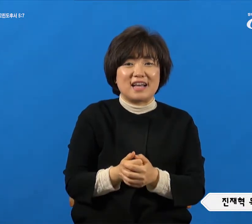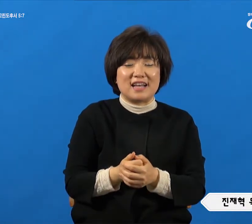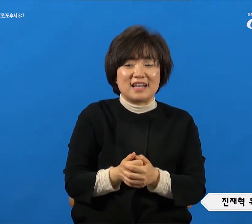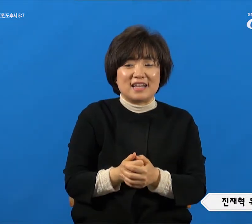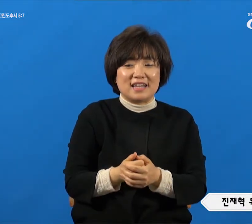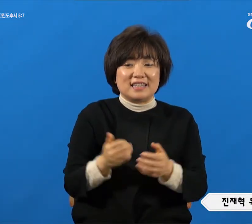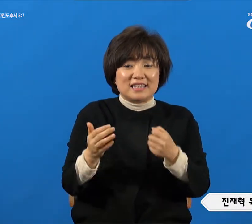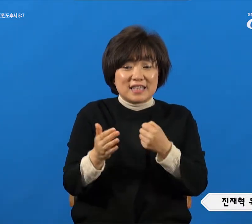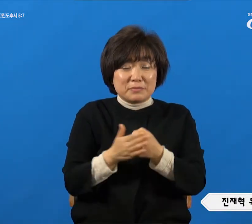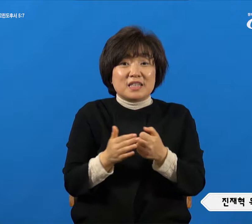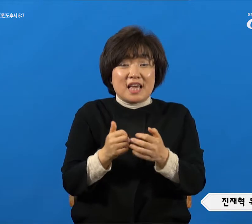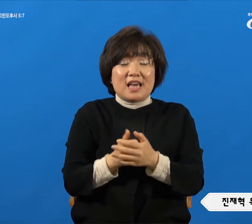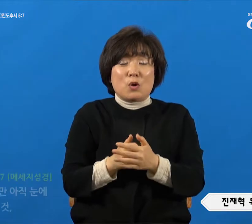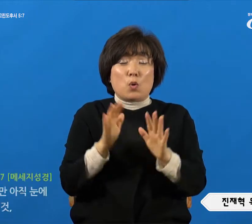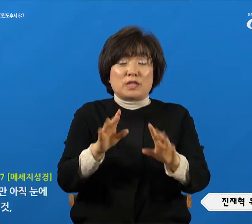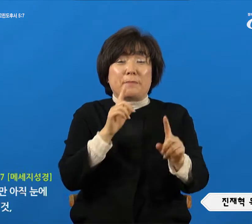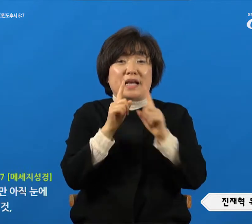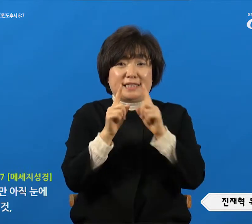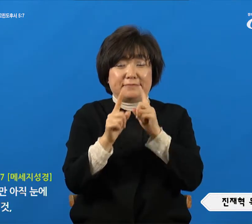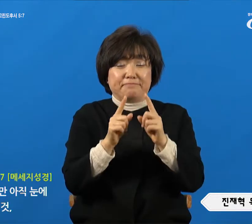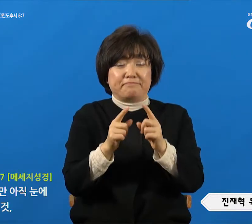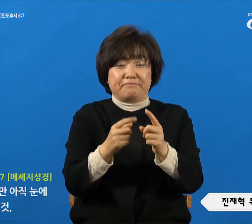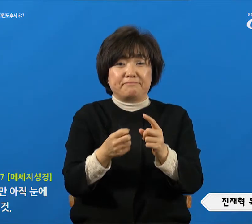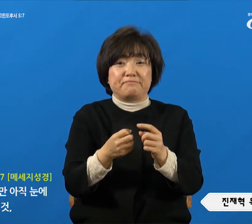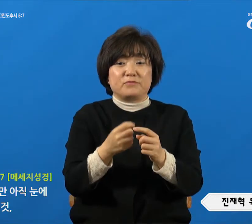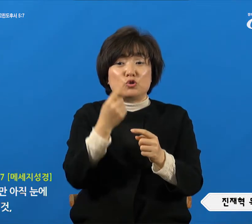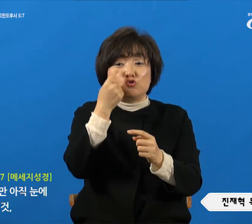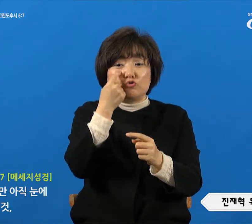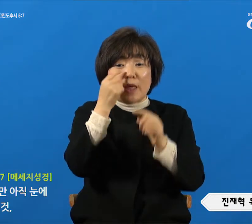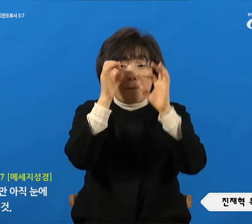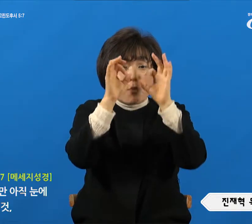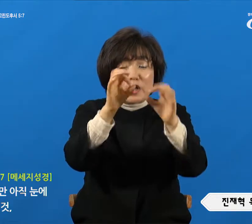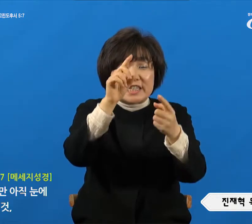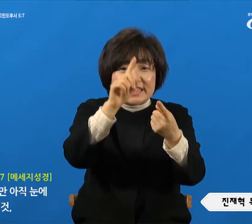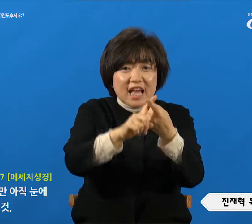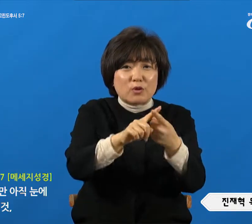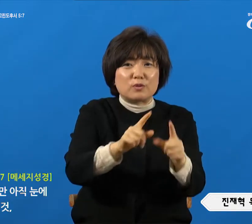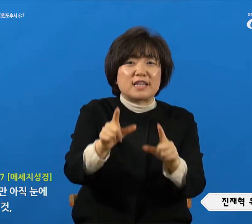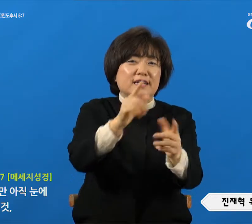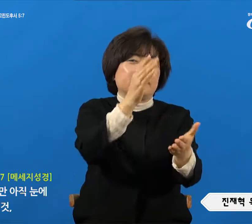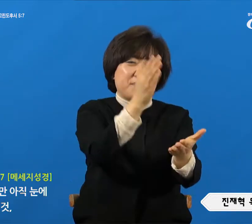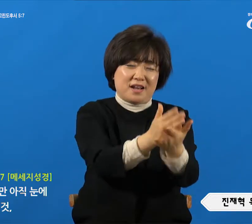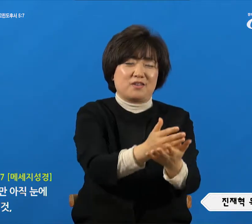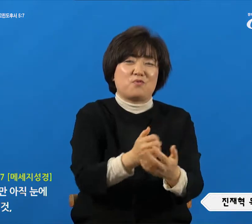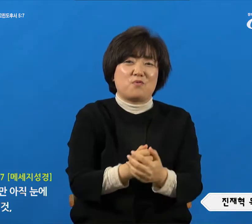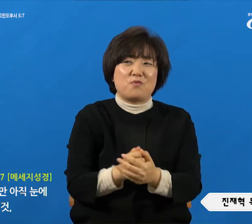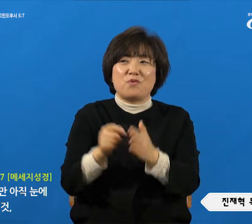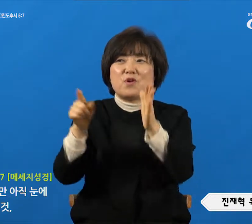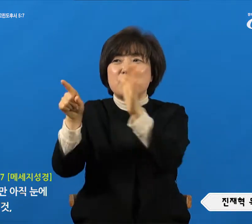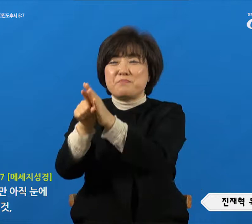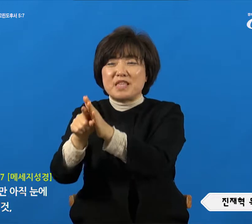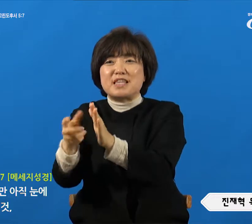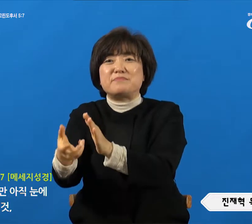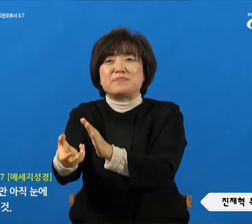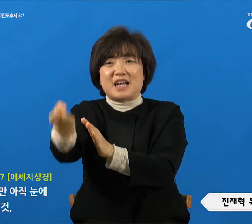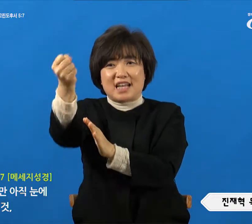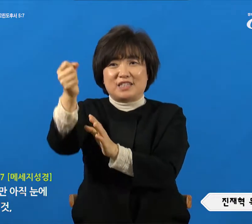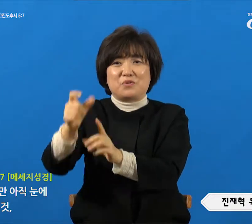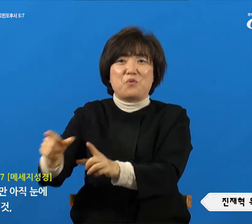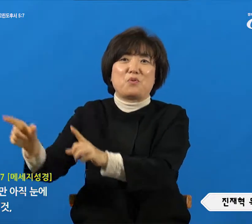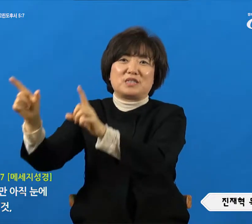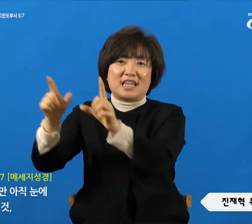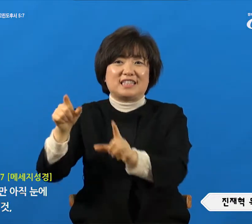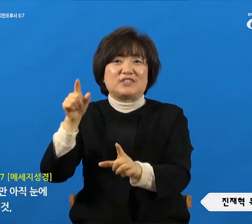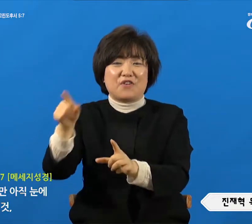5장 7절은 우리에게 말씀합니다. 눈에 보이는 대로 살지 말고 믿음으로